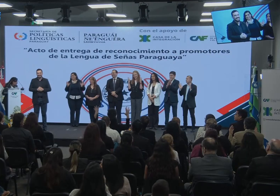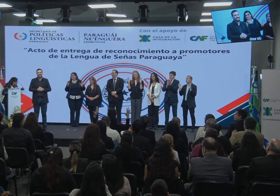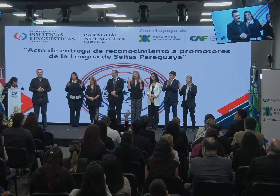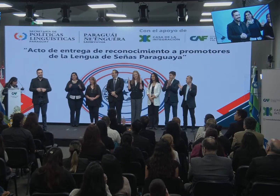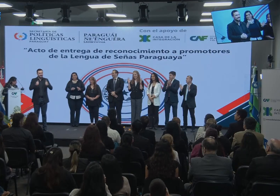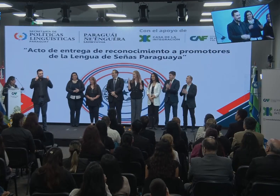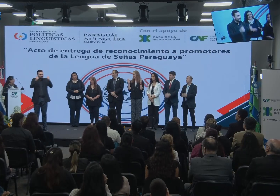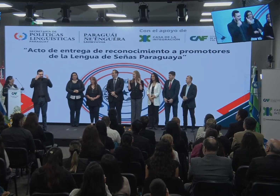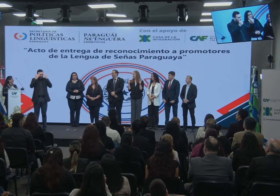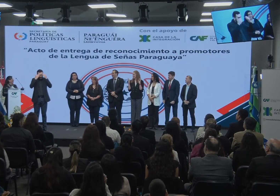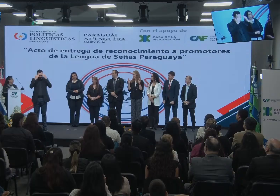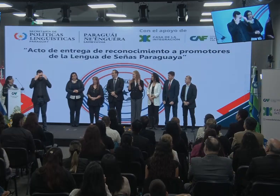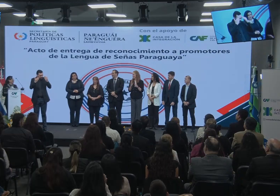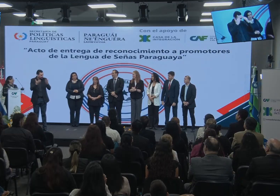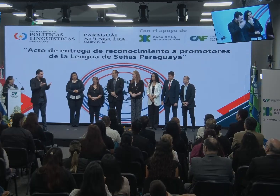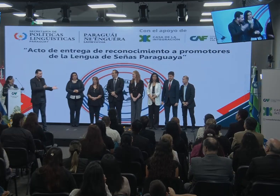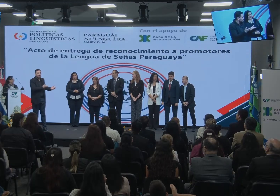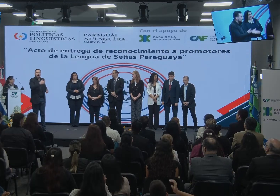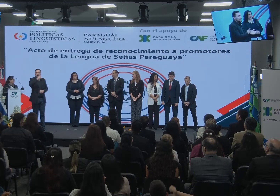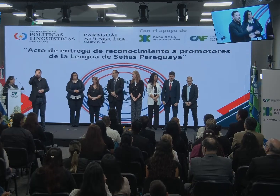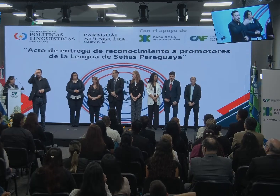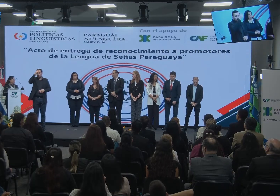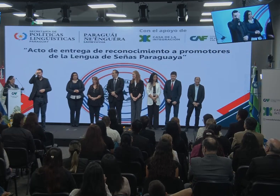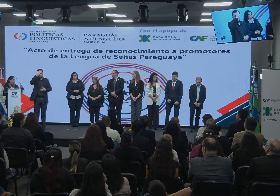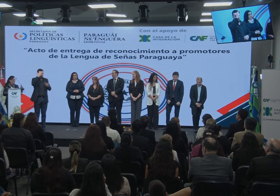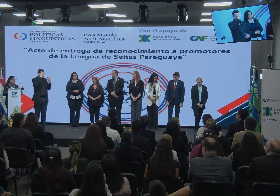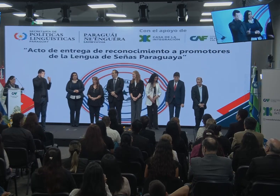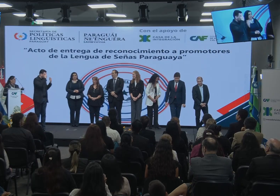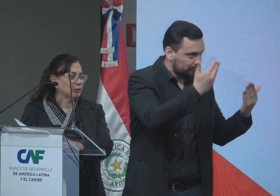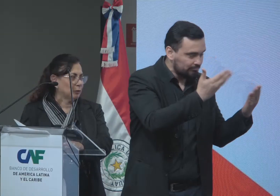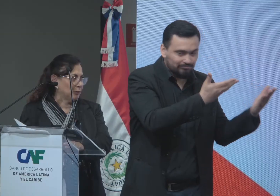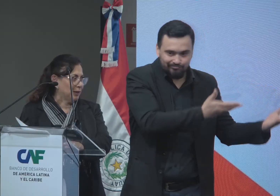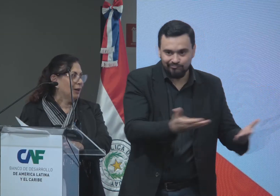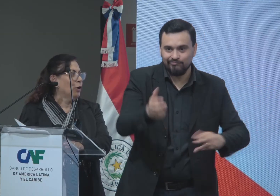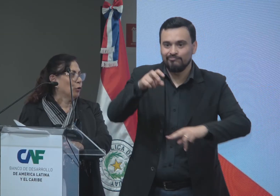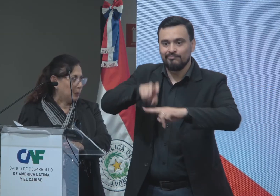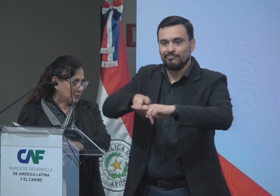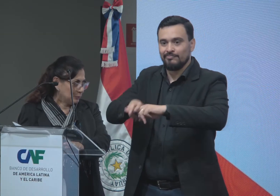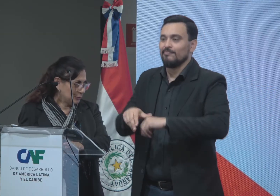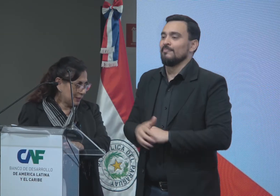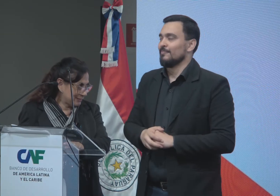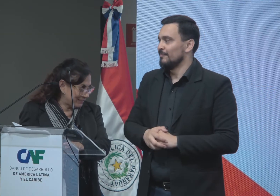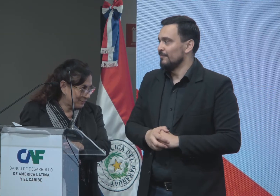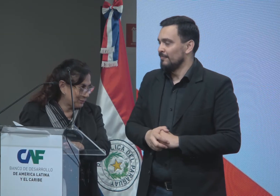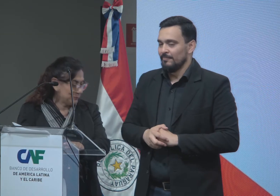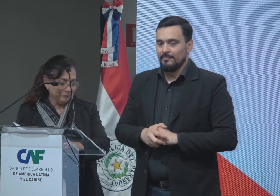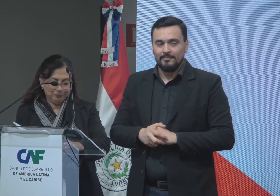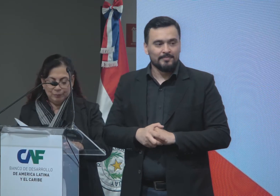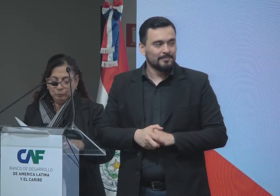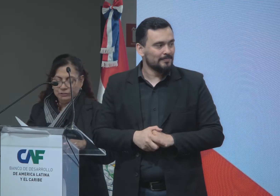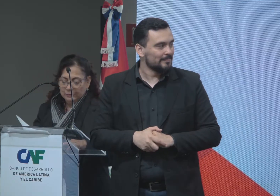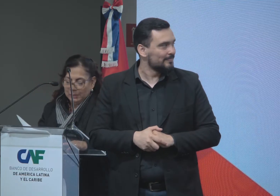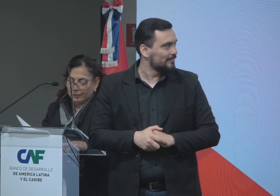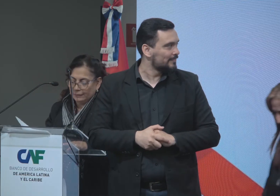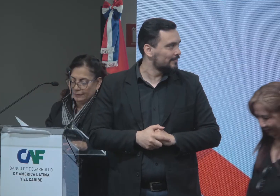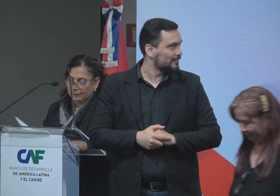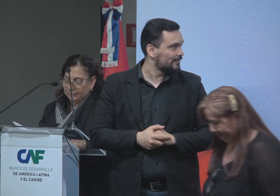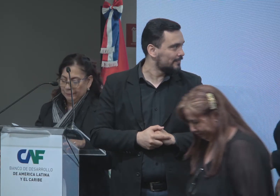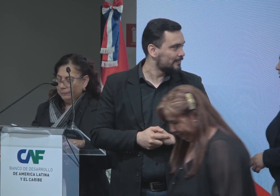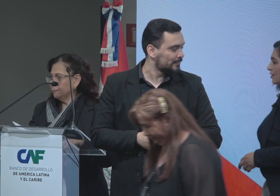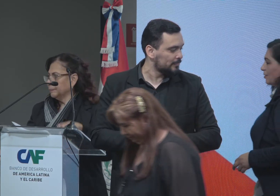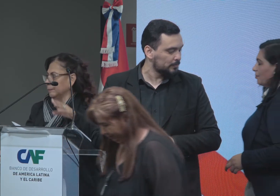Agradecemos la presencia de las autoridades en el escenario y los invitamos a volver a ocupar sus asientos. Muchísimas